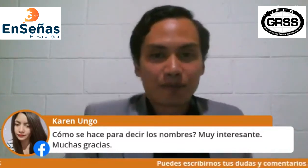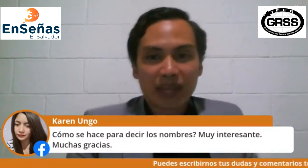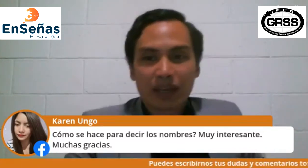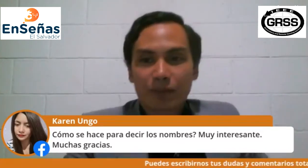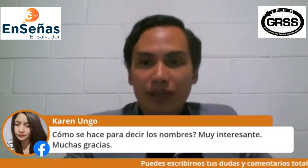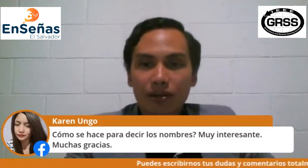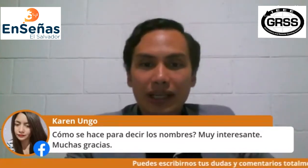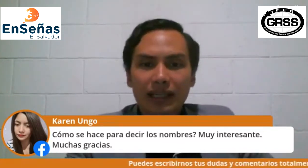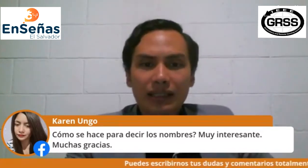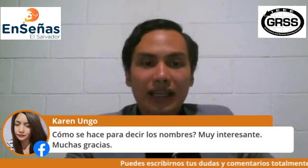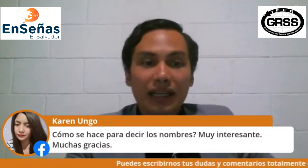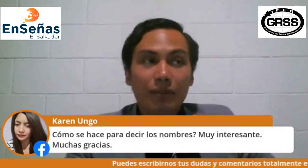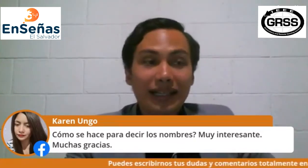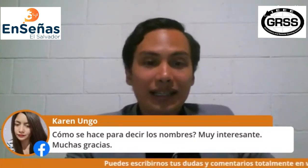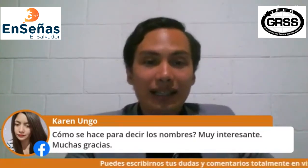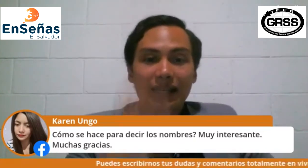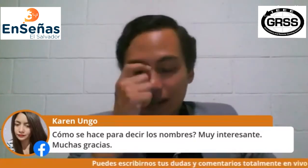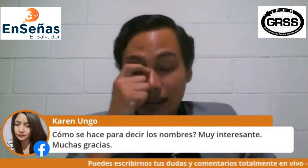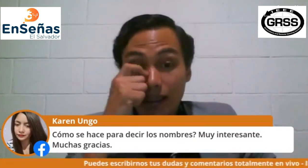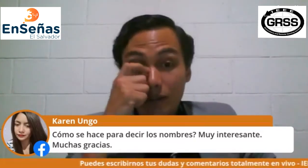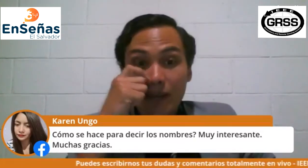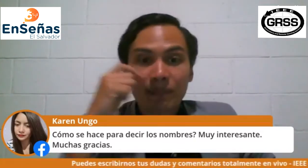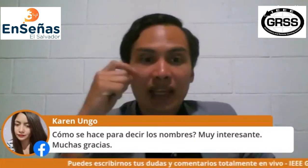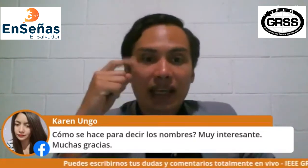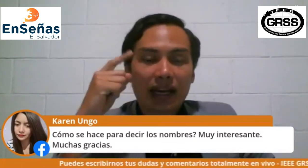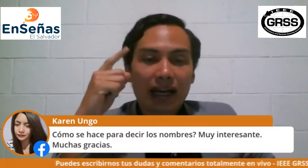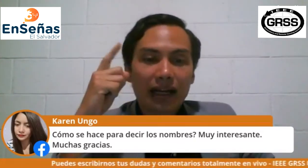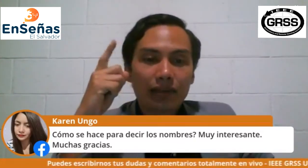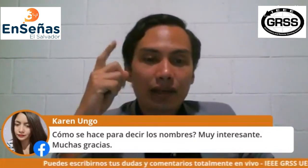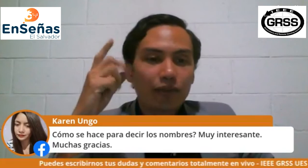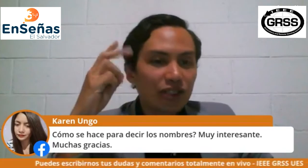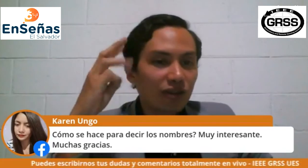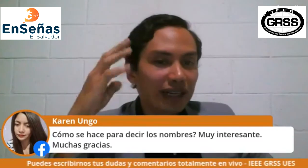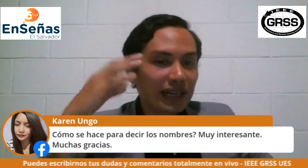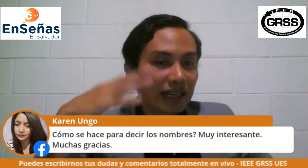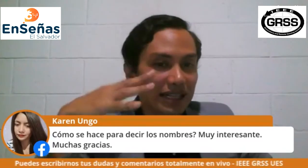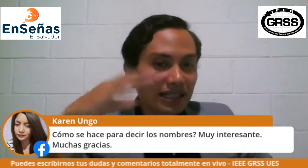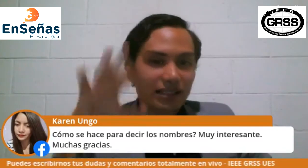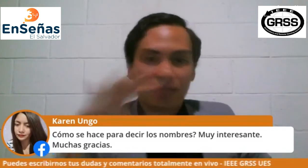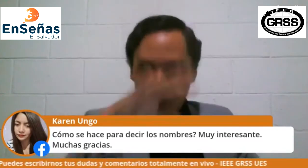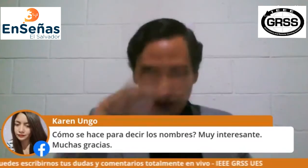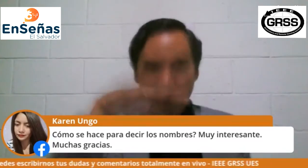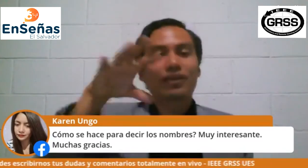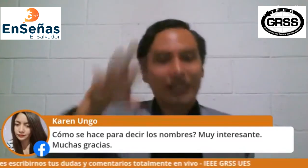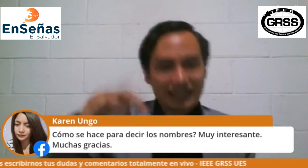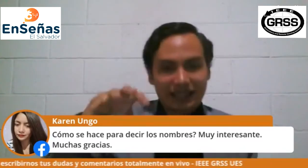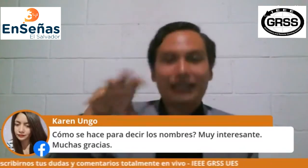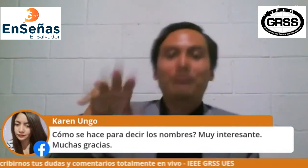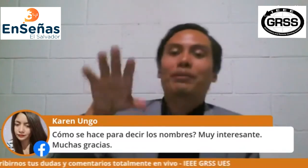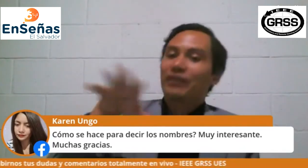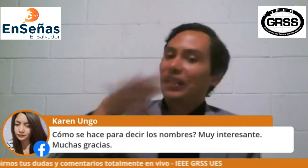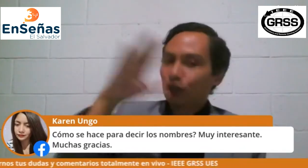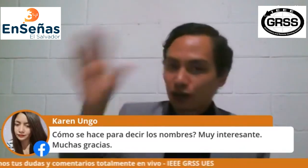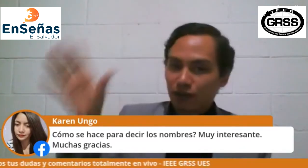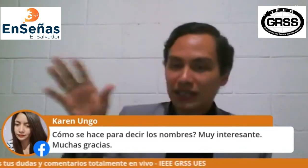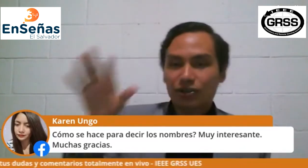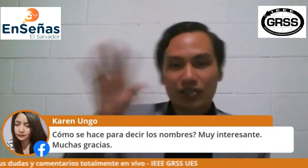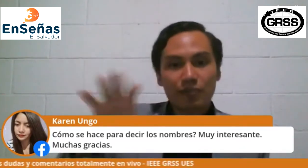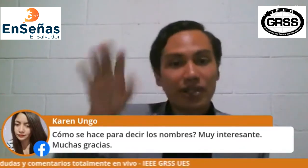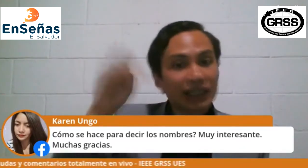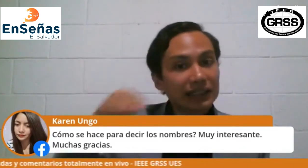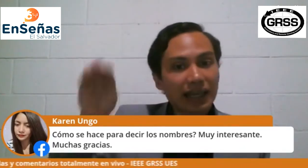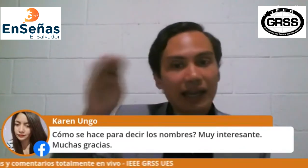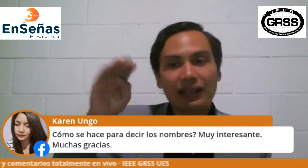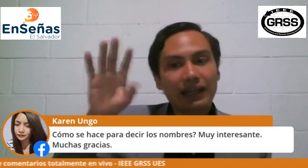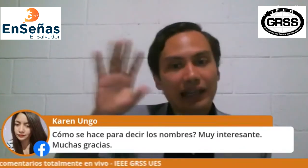largo, pero también en la página de la academia hemos hecho varias clases y hemos tocado este tema y otros más y